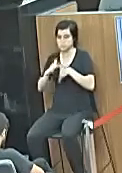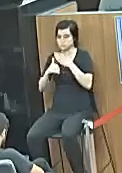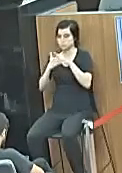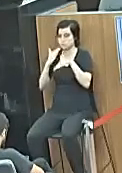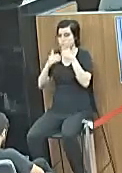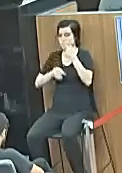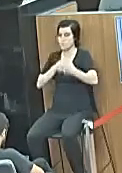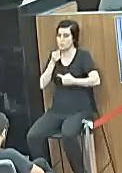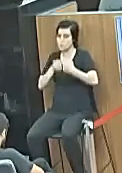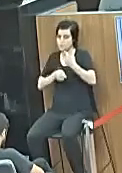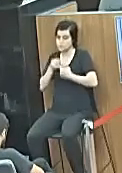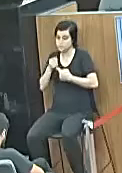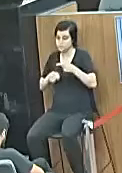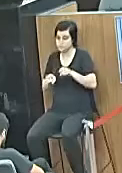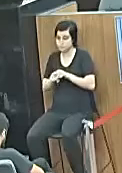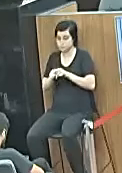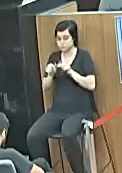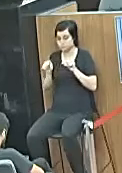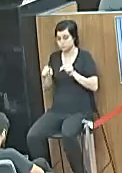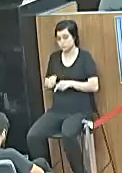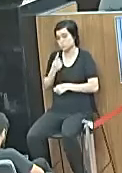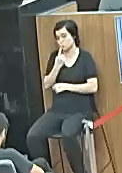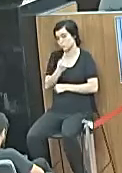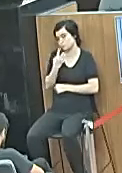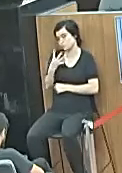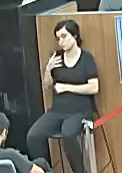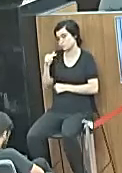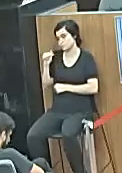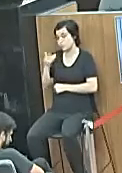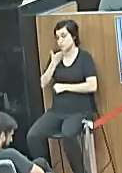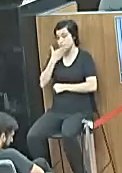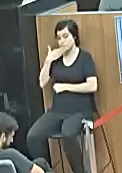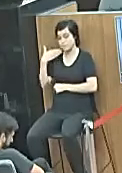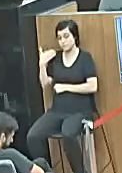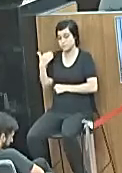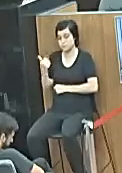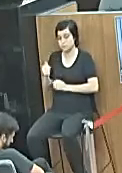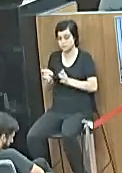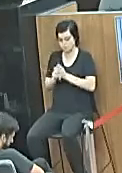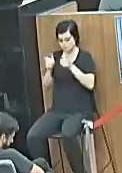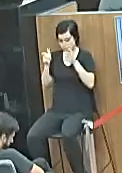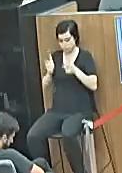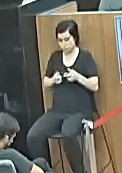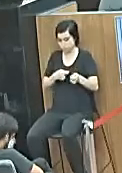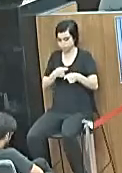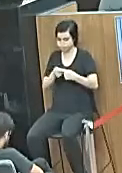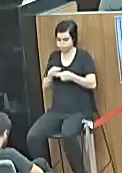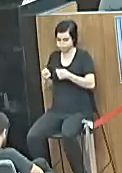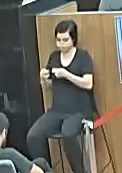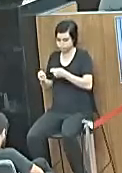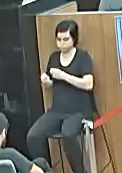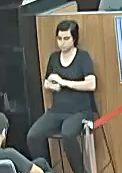e inovação e 147 melhorou e melhoria do ambiente de negócios